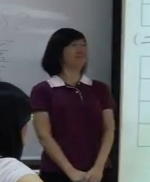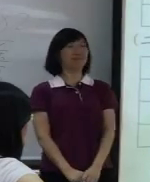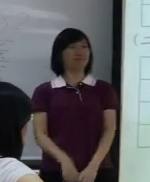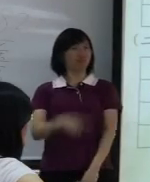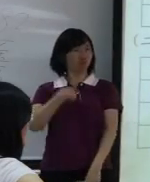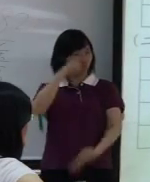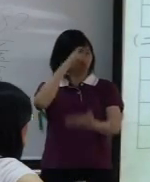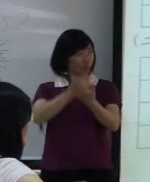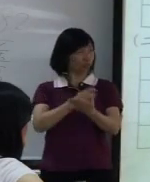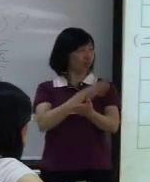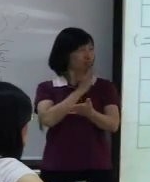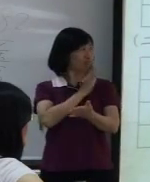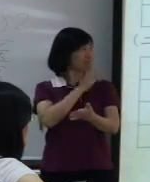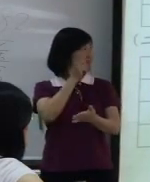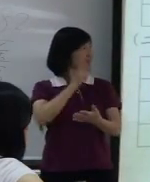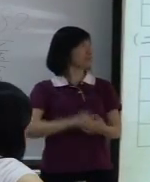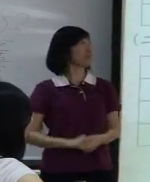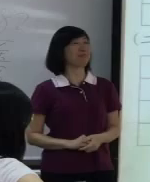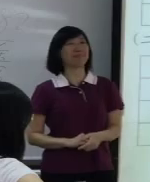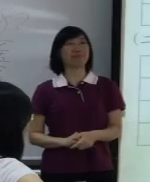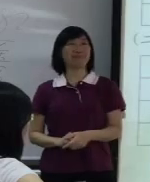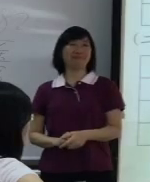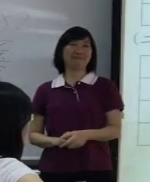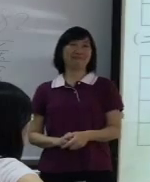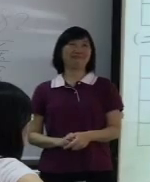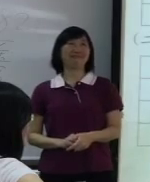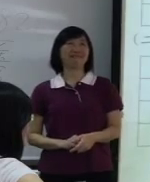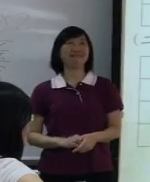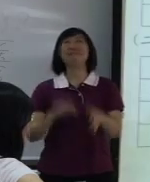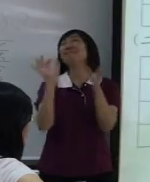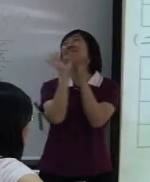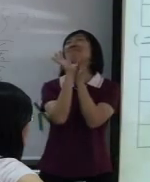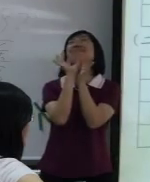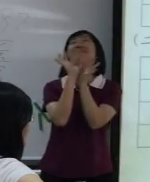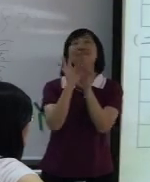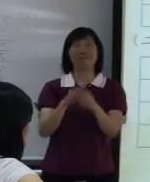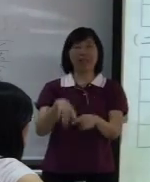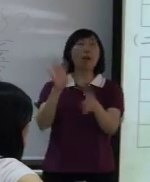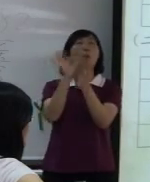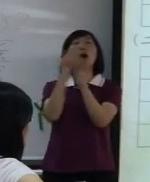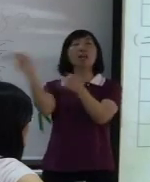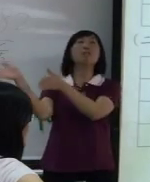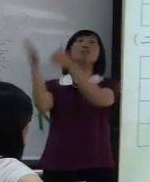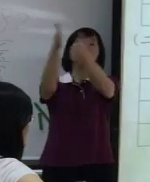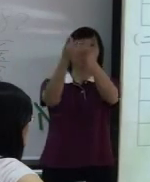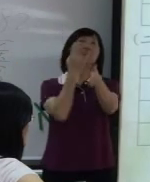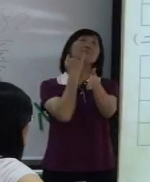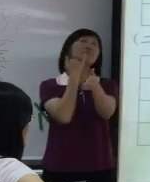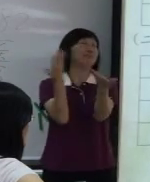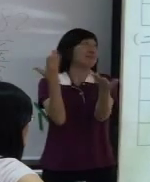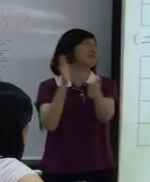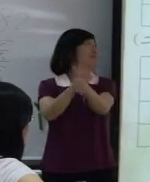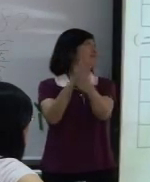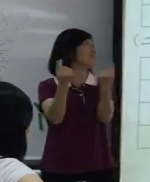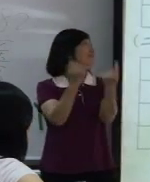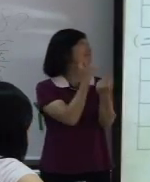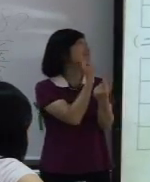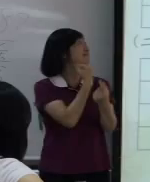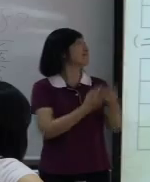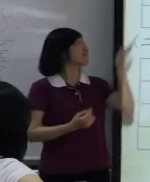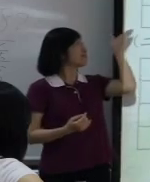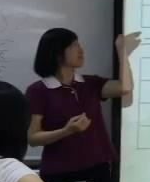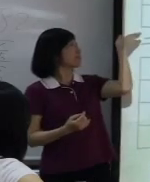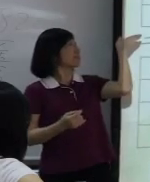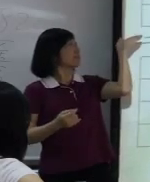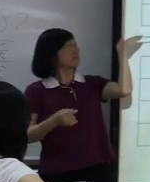很失望、哦、很失望、哦、没关系，不同岗位有不同的贡献。好，